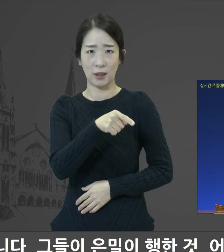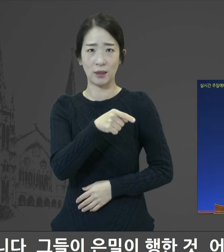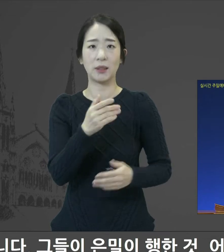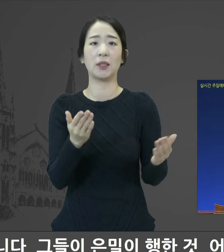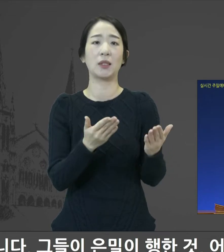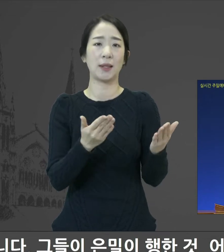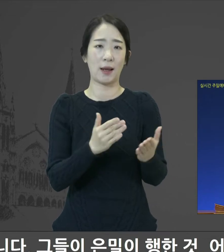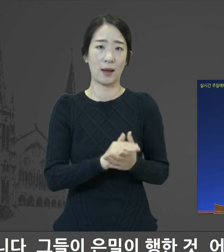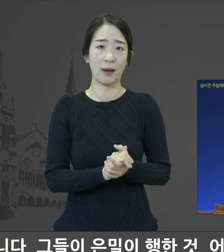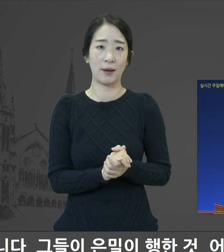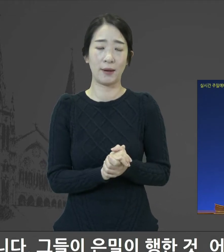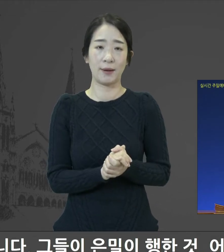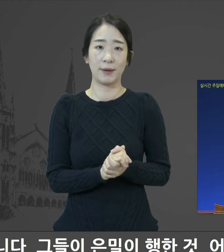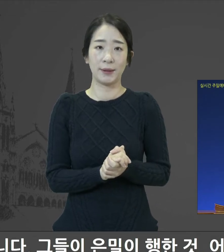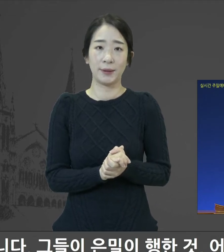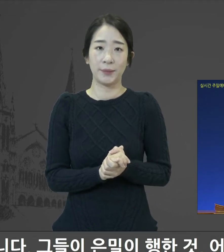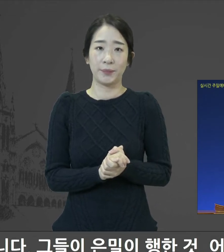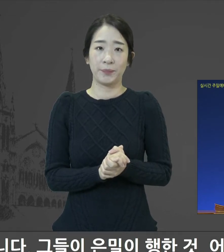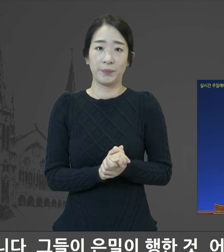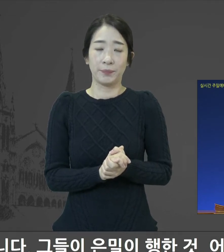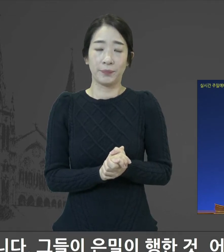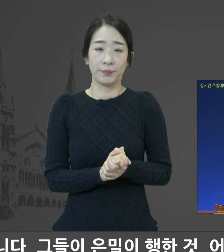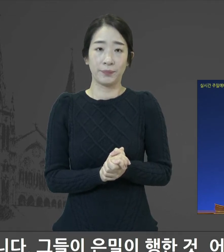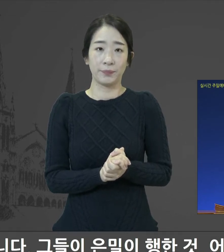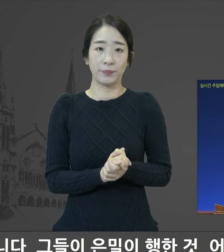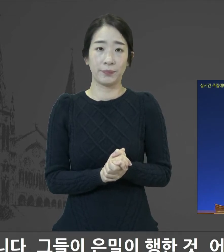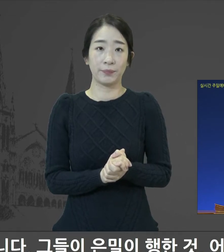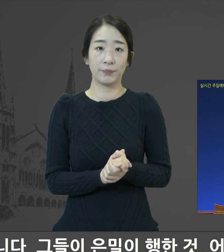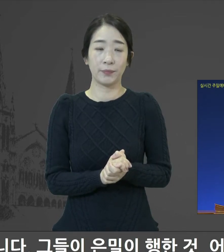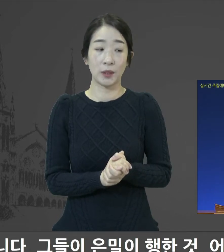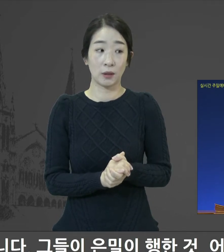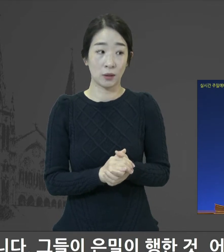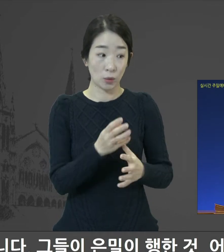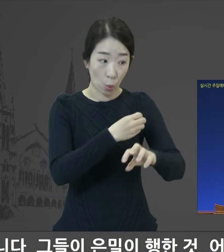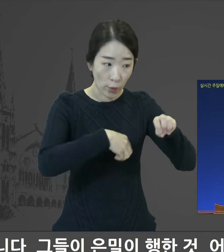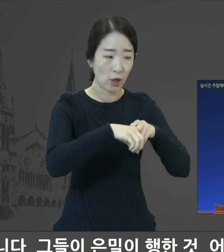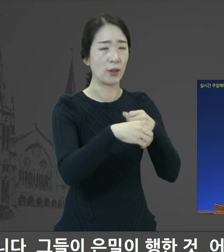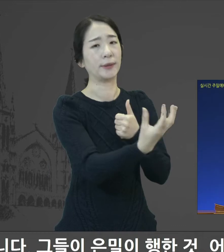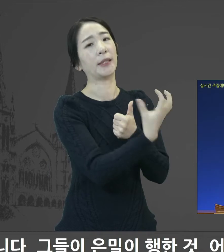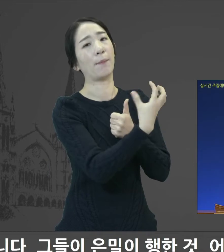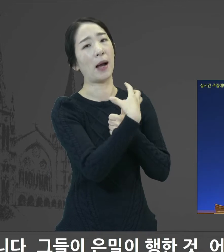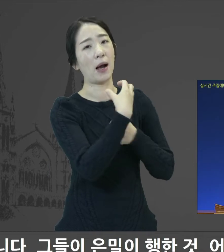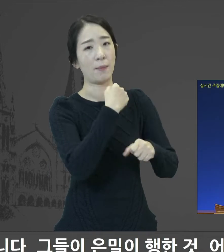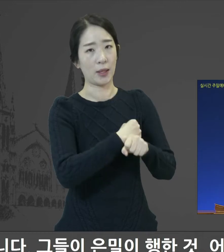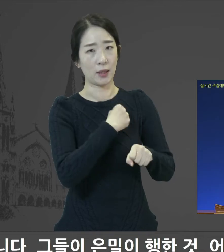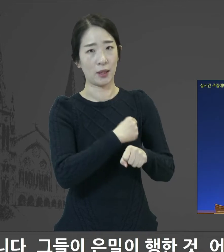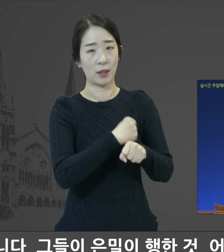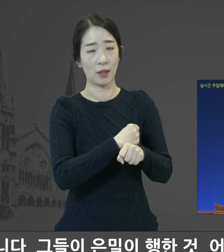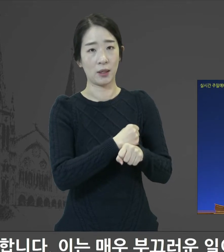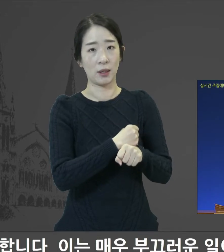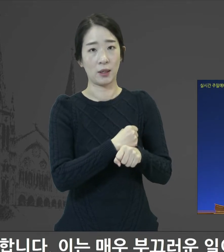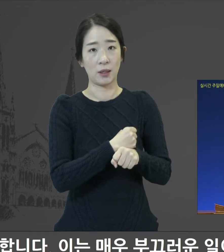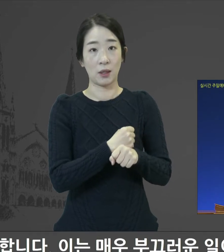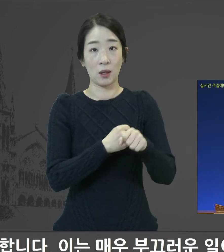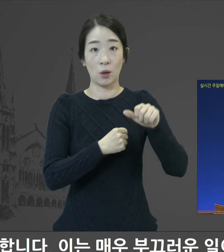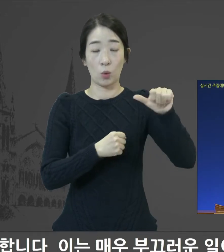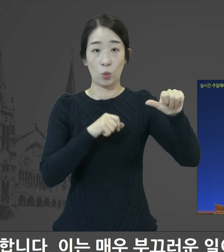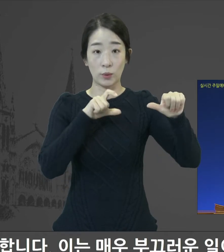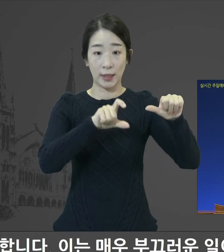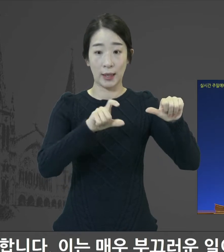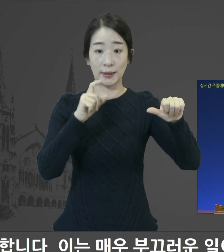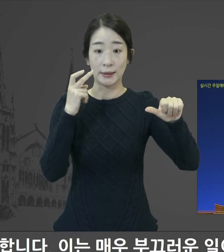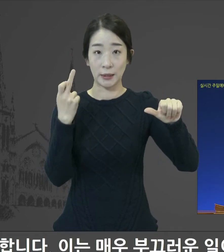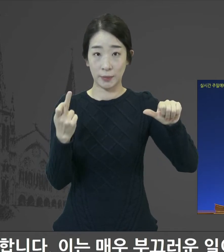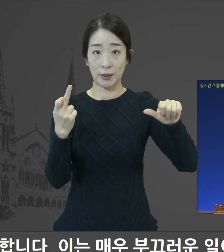일들이다. 그렇게 지적을 해주는 것이죠. 그러므로 책망을 받아야 된다는 겁니다. 13절은 11절의 내용을